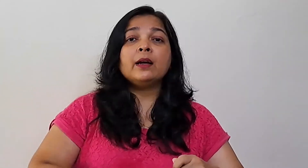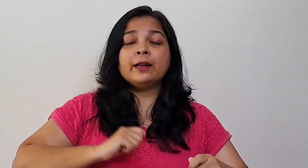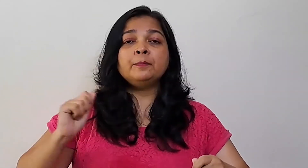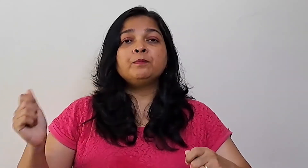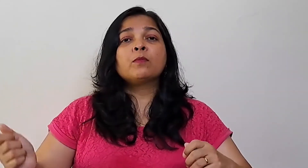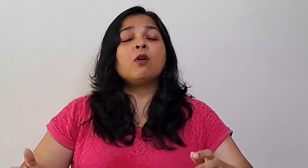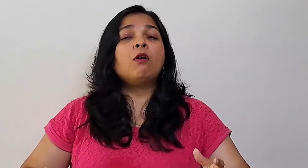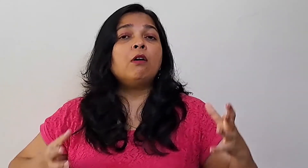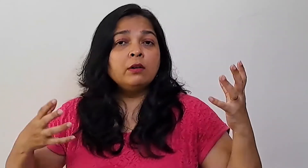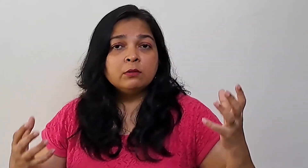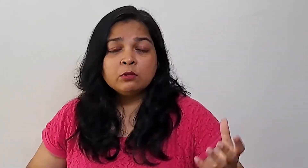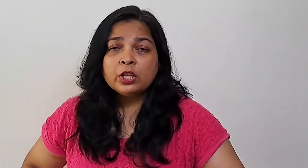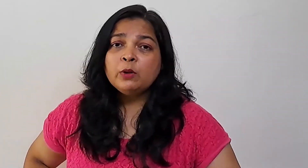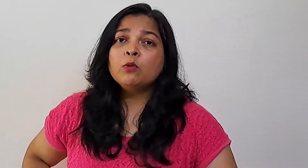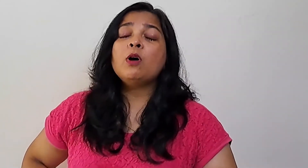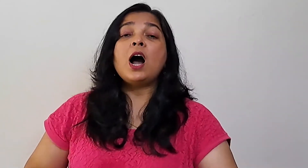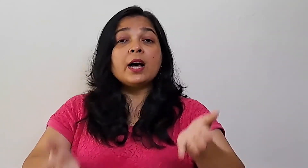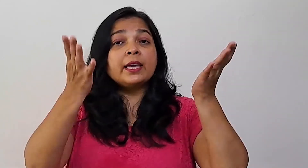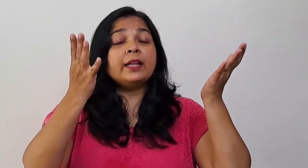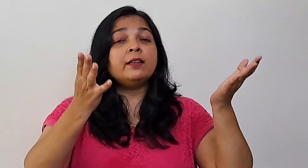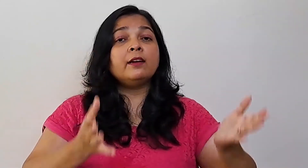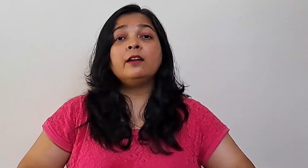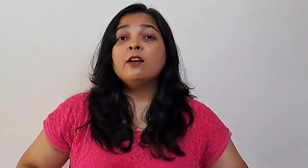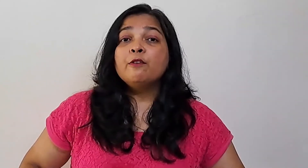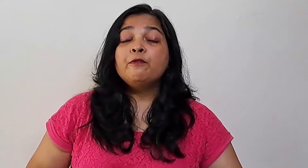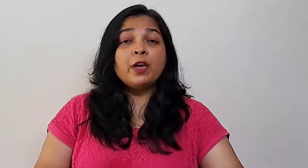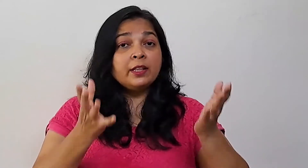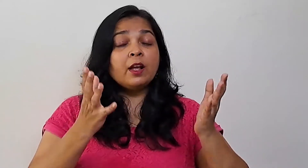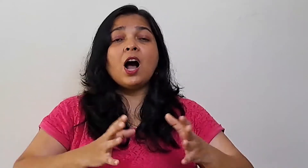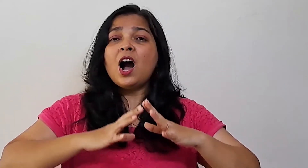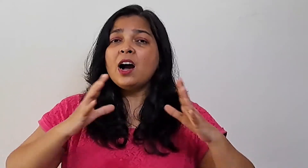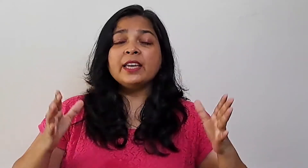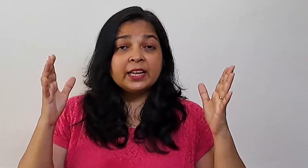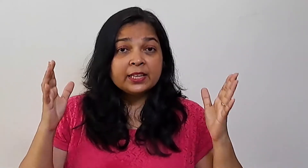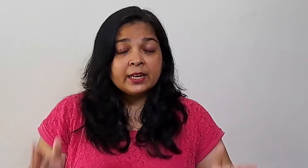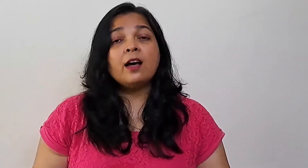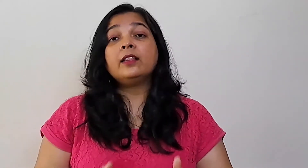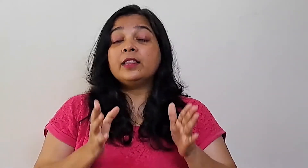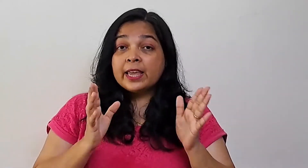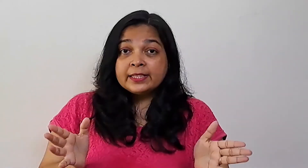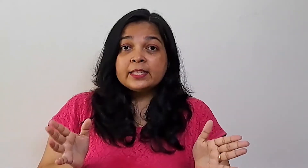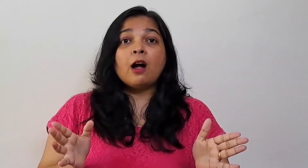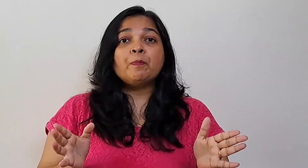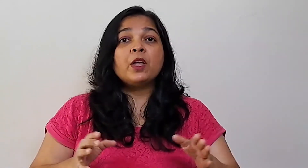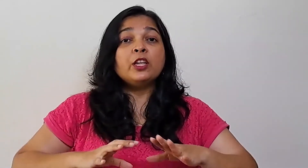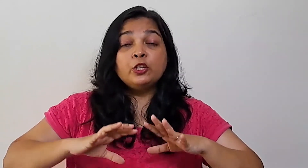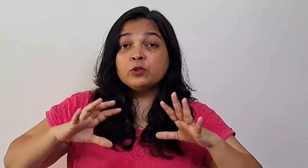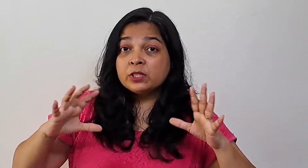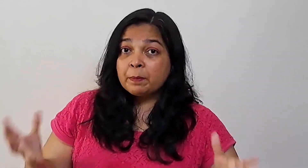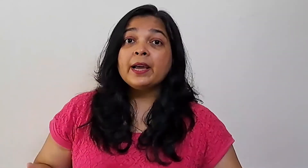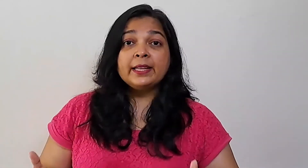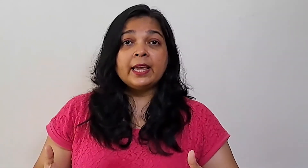बन्निया ते उन्हां तिन्नां नूं अग दे विच सुट दित्ता। अग इन्नी तेज सी